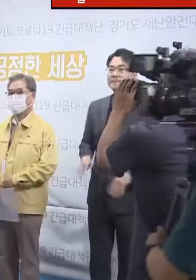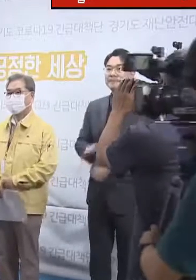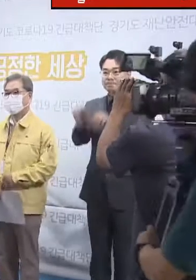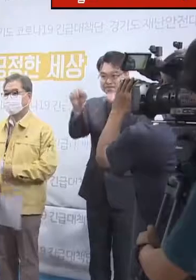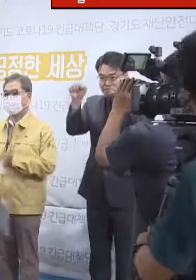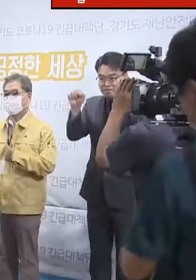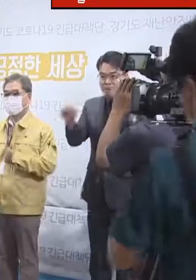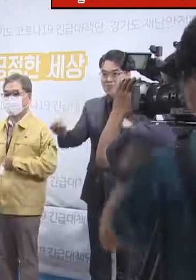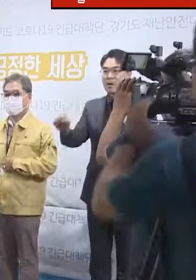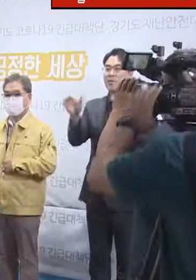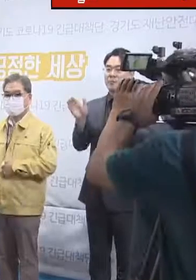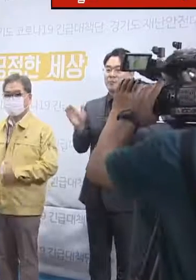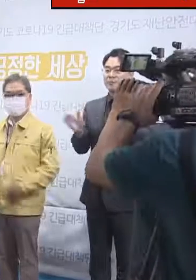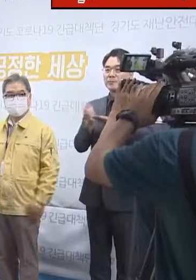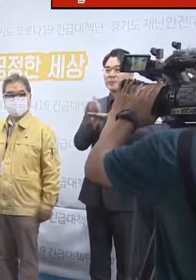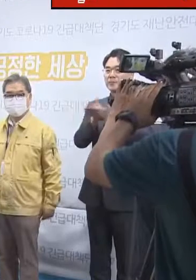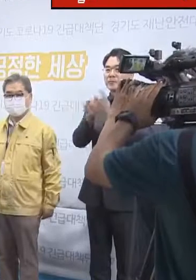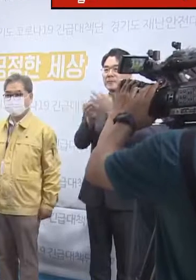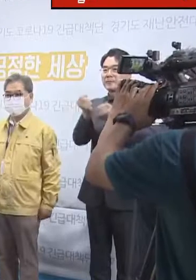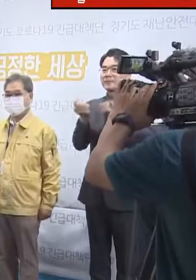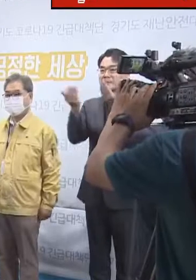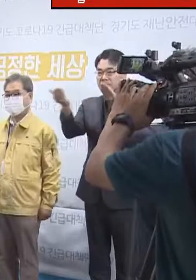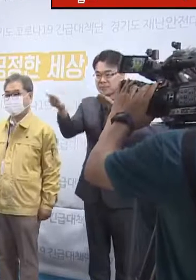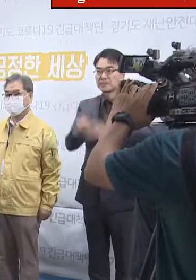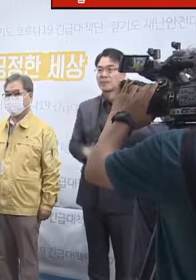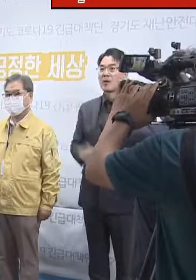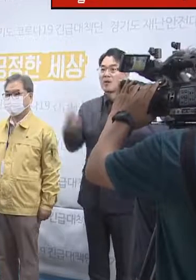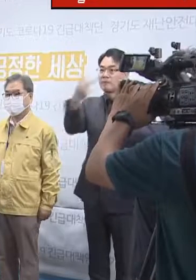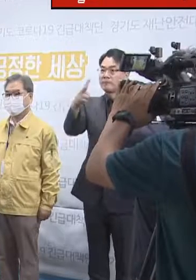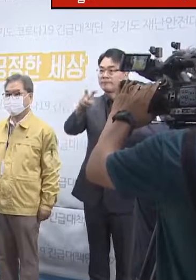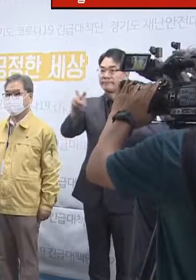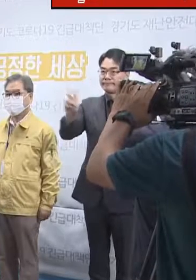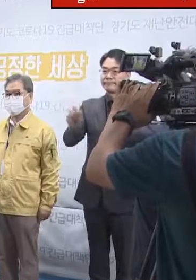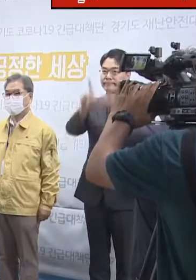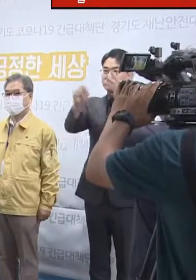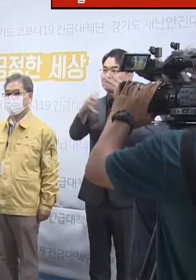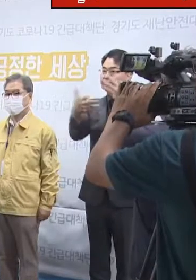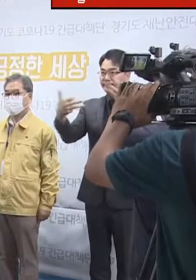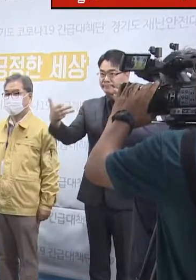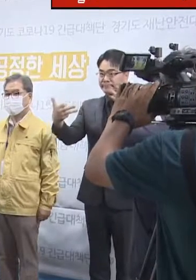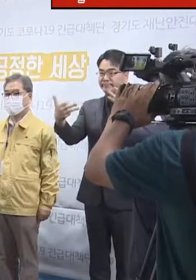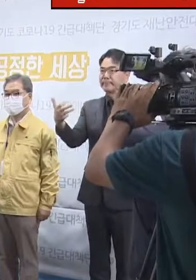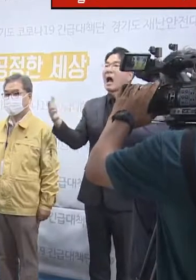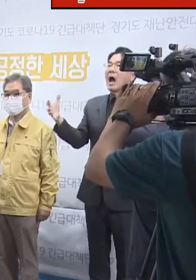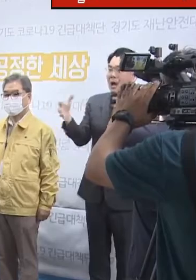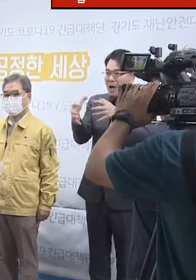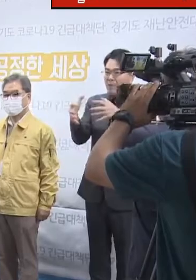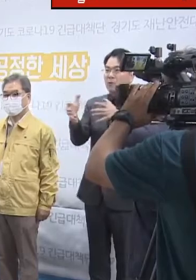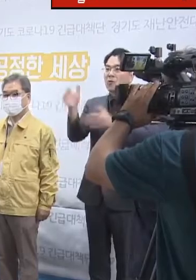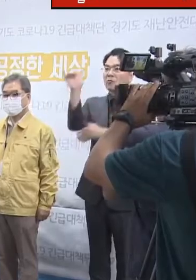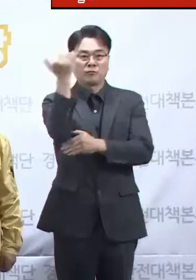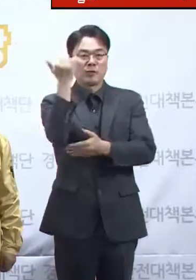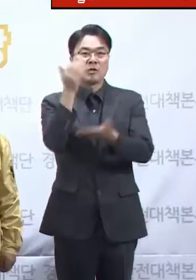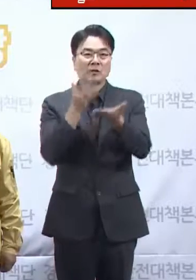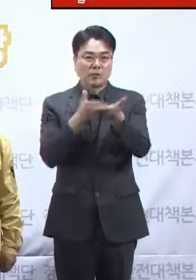안녕하십니까. 언론협력 담당관 정덕채입니다. 2020년 8월 18일 합동 기자회견을